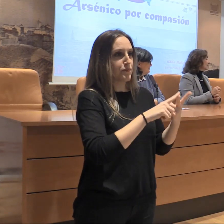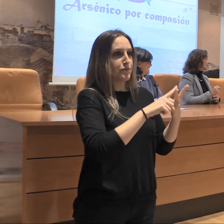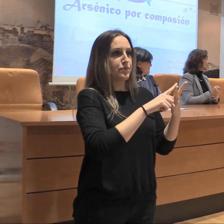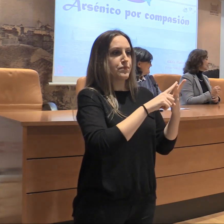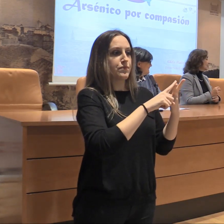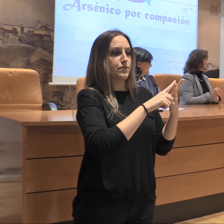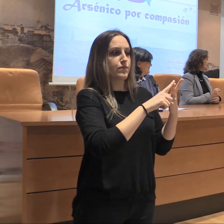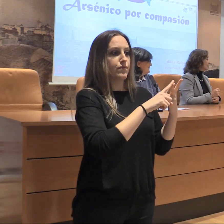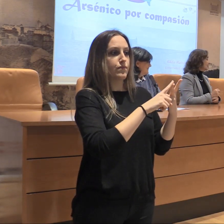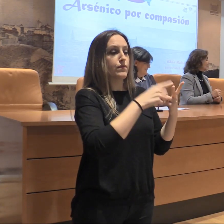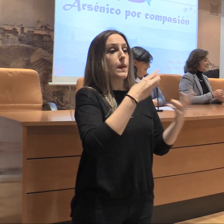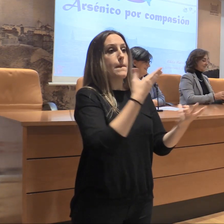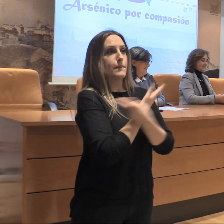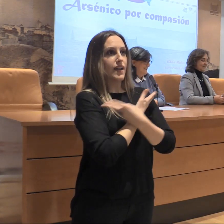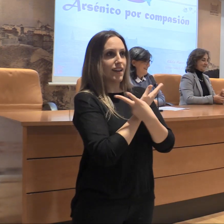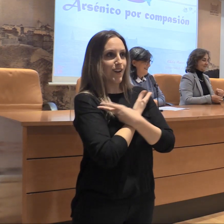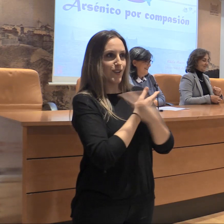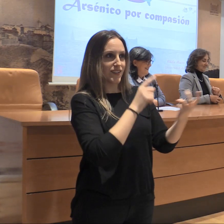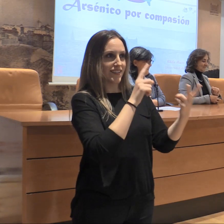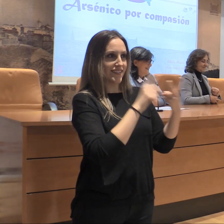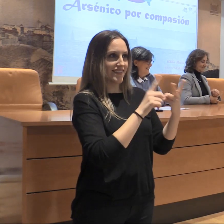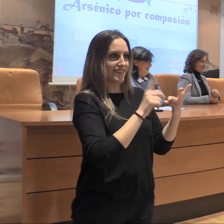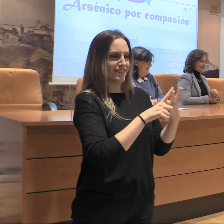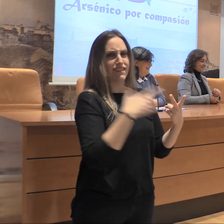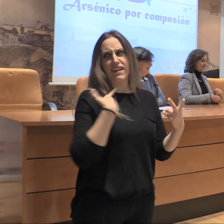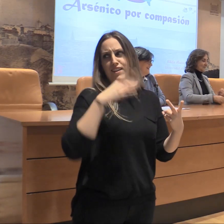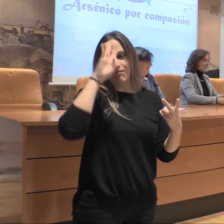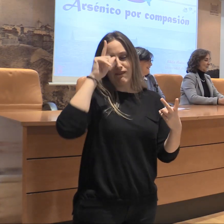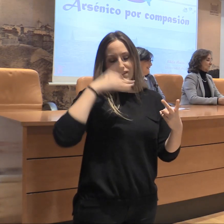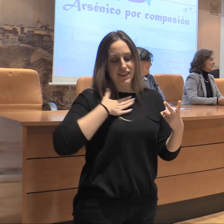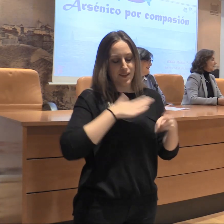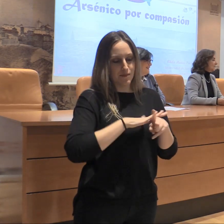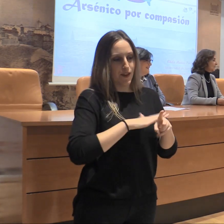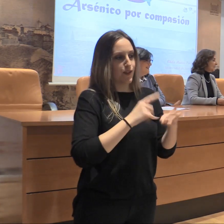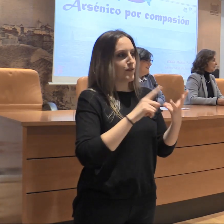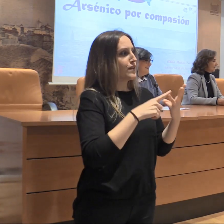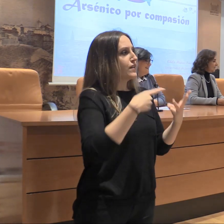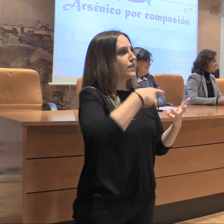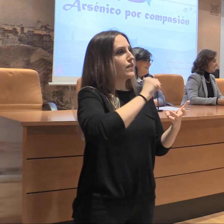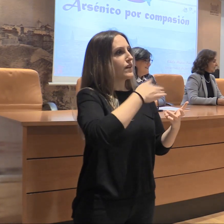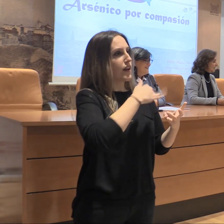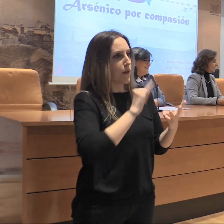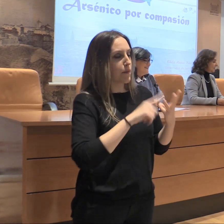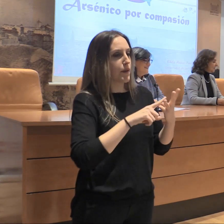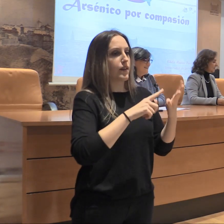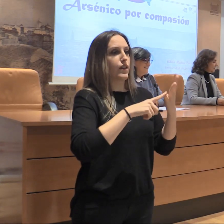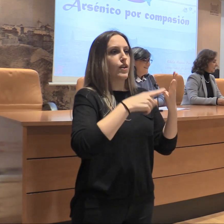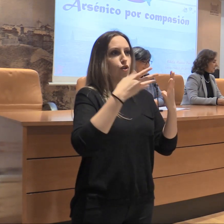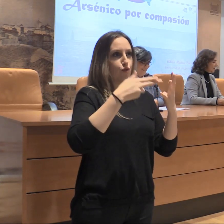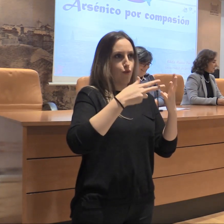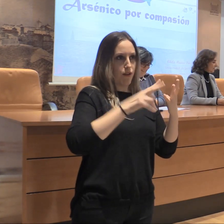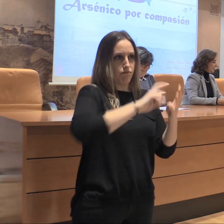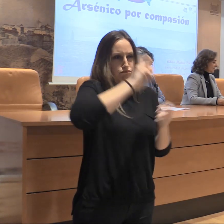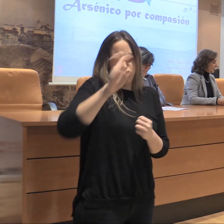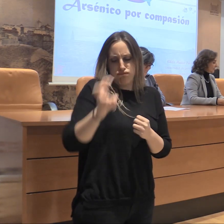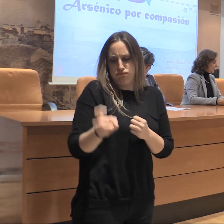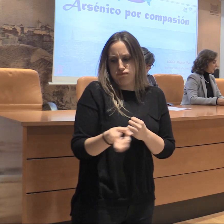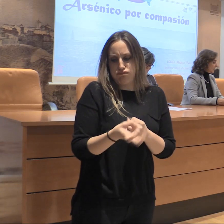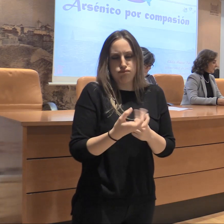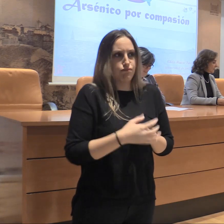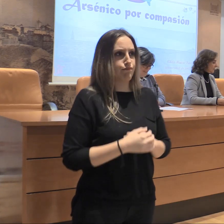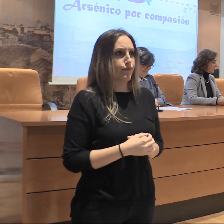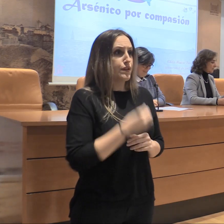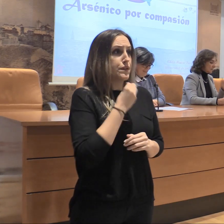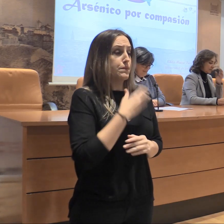con... ¡Ay, María José! Fíjate, la tengo, hablo con ella y no me acuerdo. Con Gaby, con Rubén, etcétera. Y bueno, pues